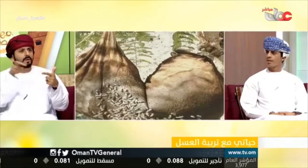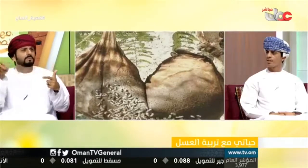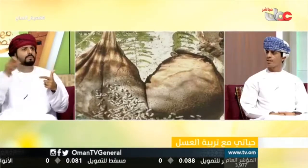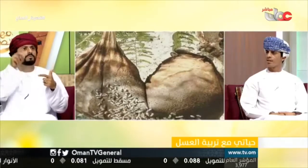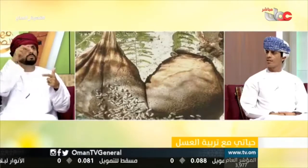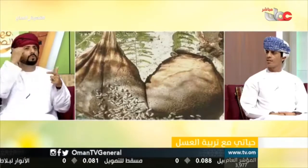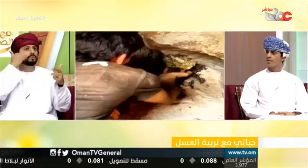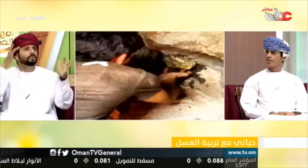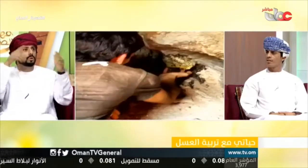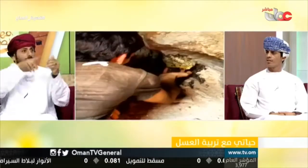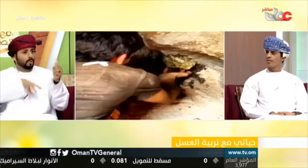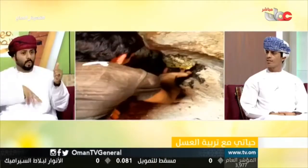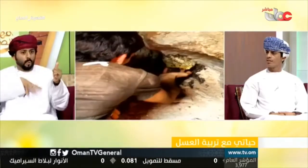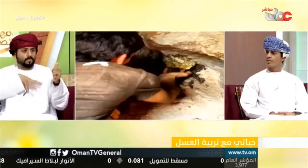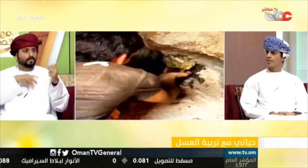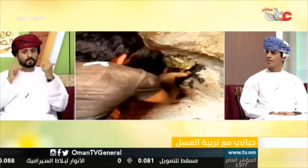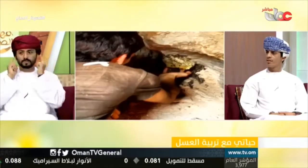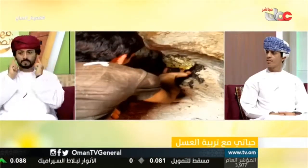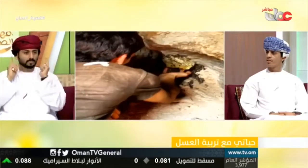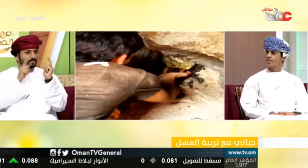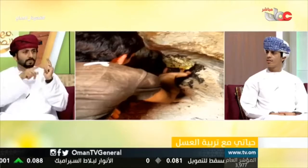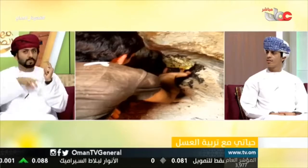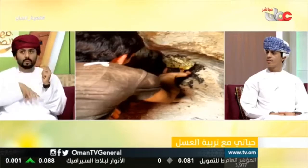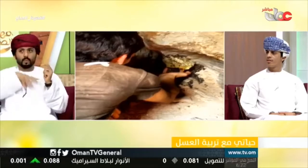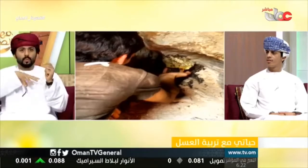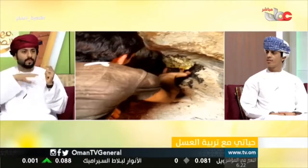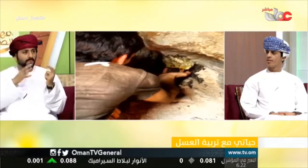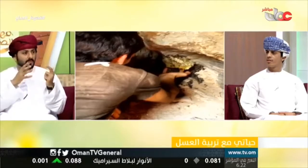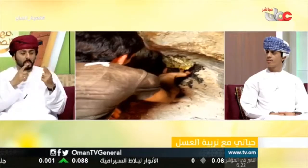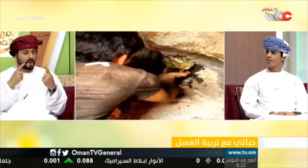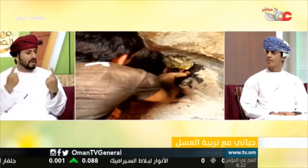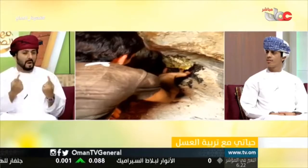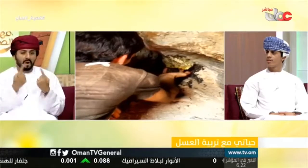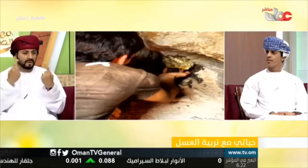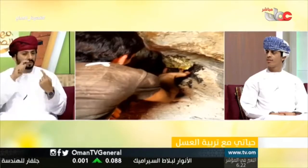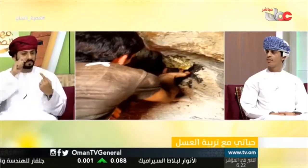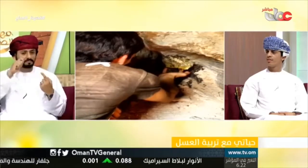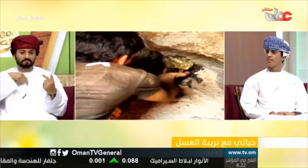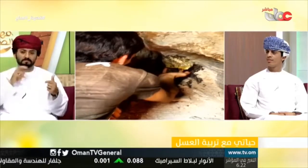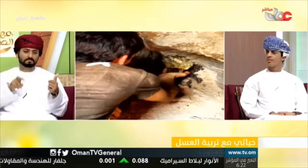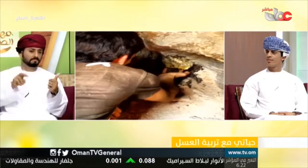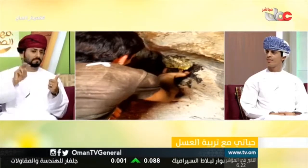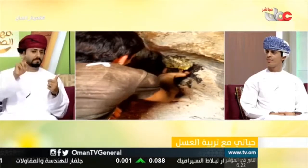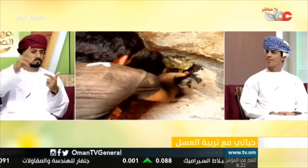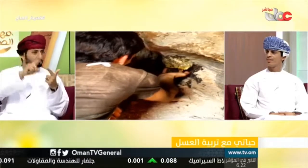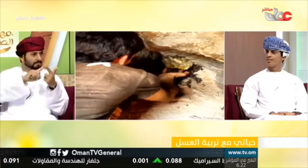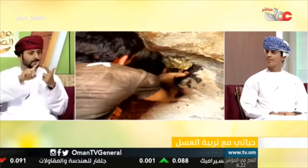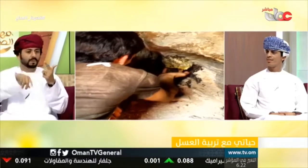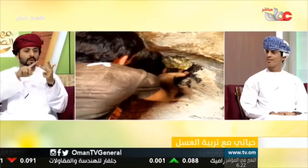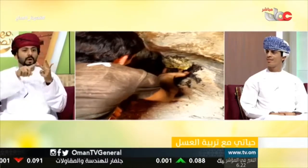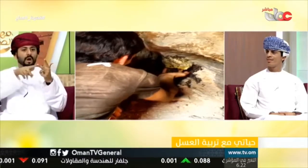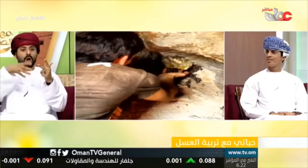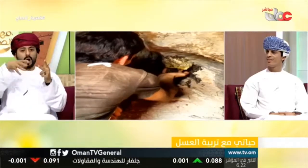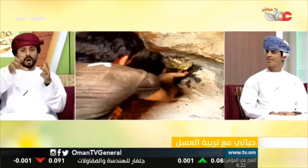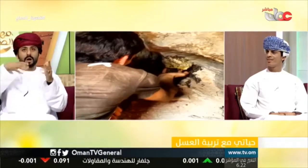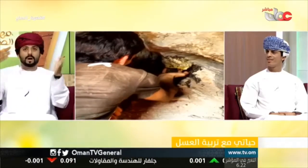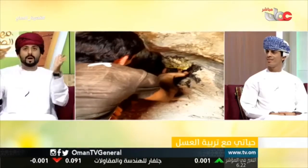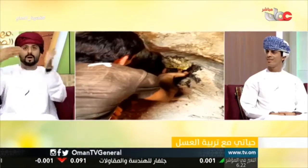ثانيا عملية البحث في الجبل في المناطق الجبلية الوعرة البعيدة، هل هذا يشكل لك خوف